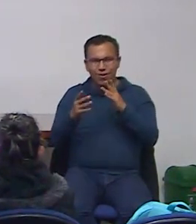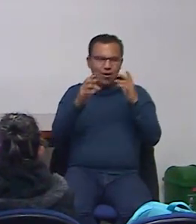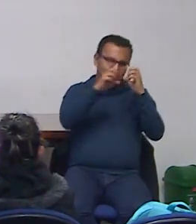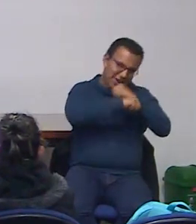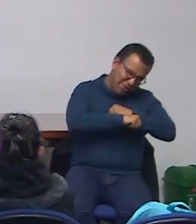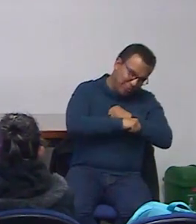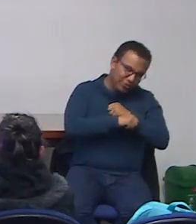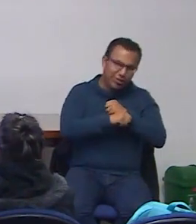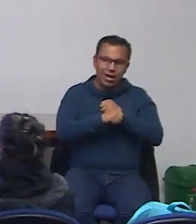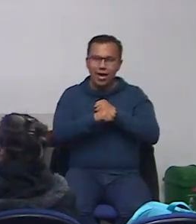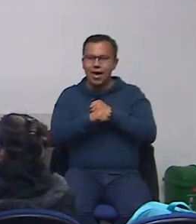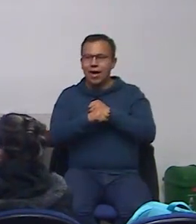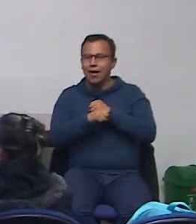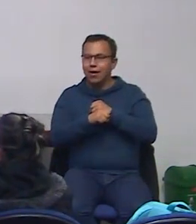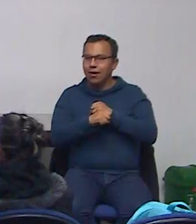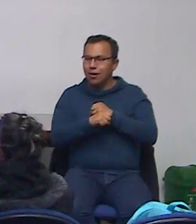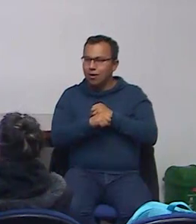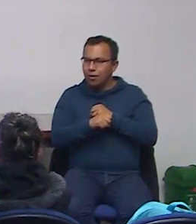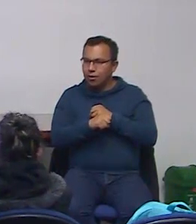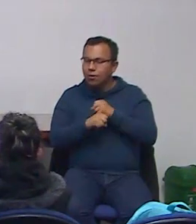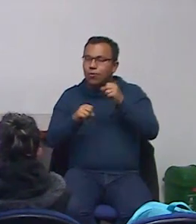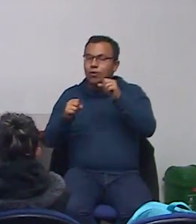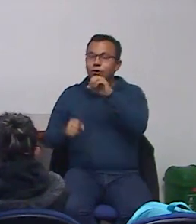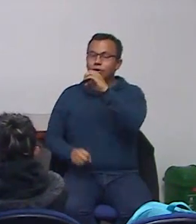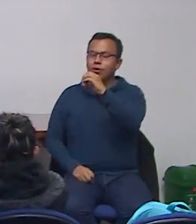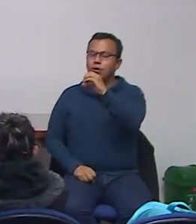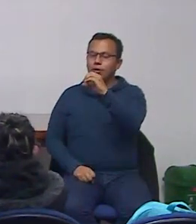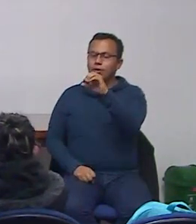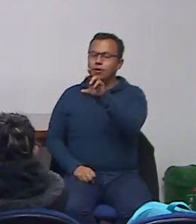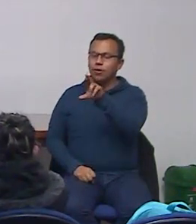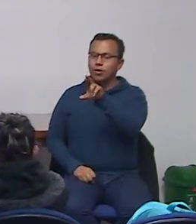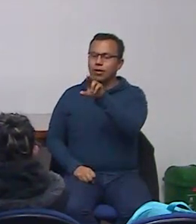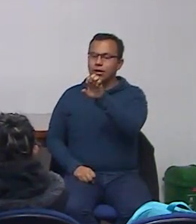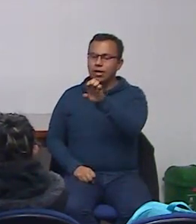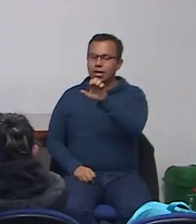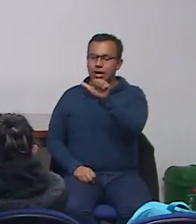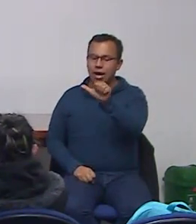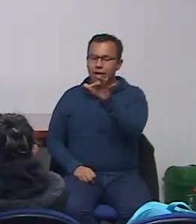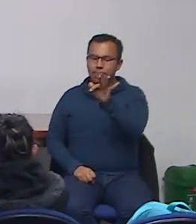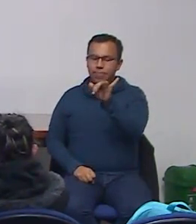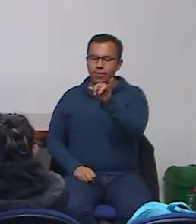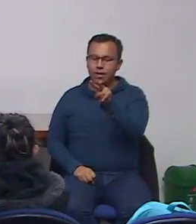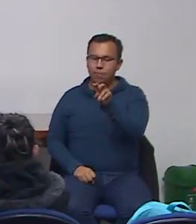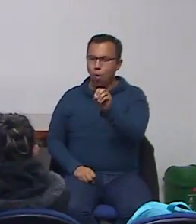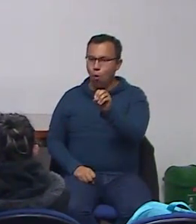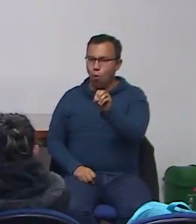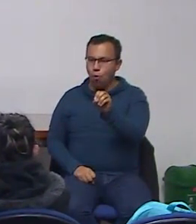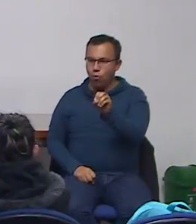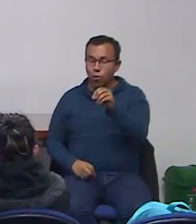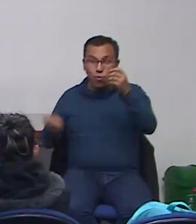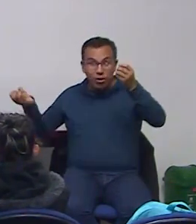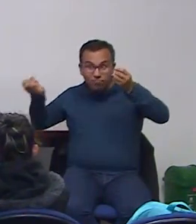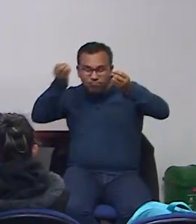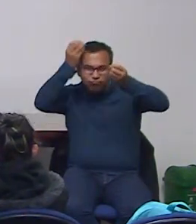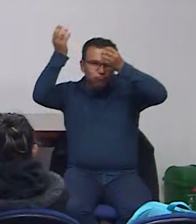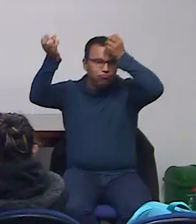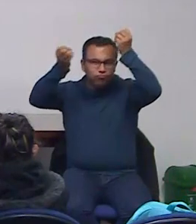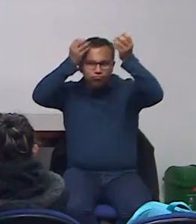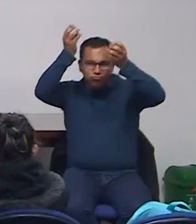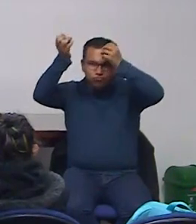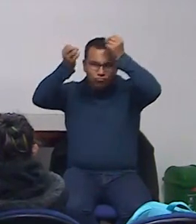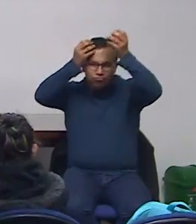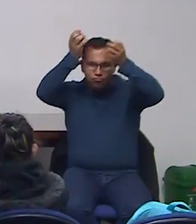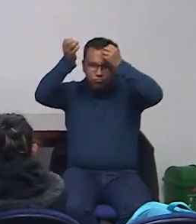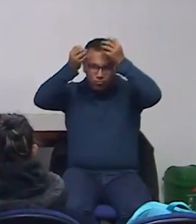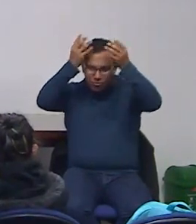la noche y quiero saber si eso es modificable porque ese es mi caso cuando son las